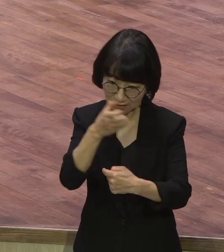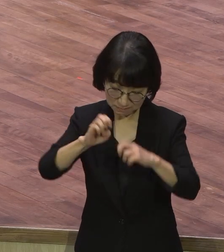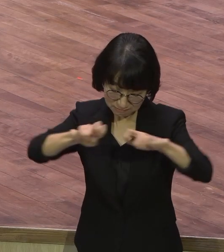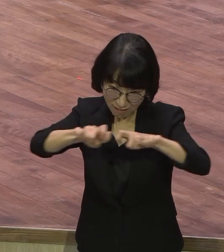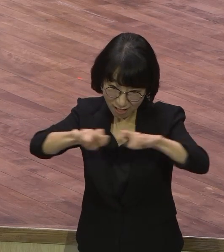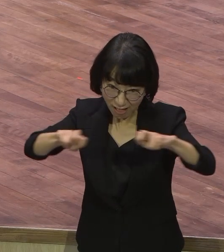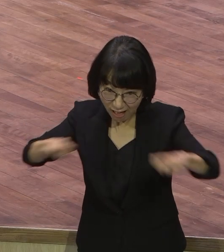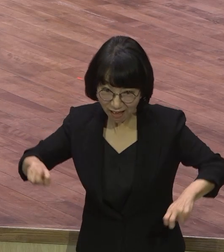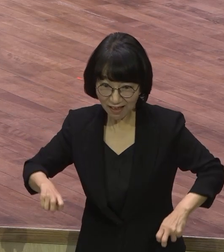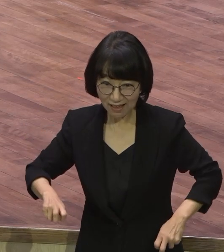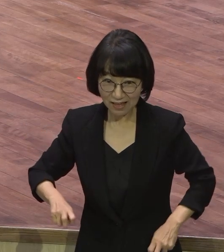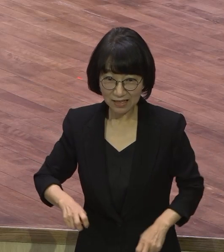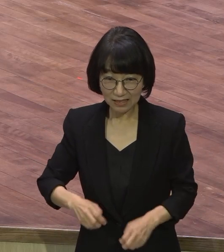믿으란 말이 참 무식한 말이거든 사실